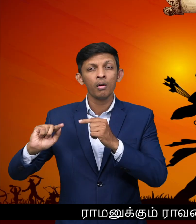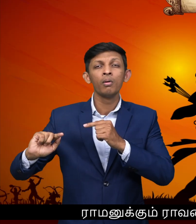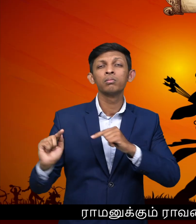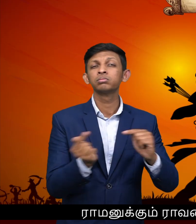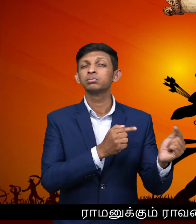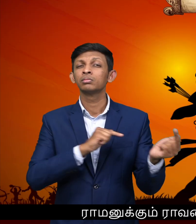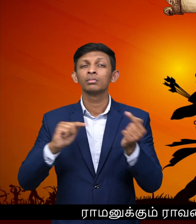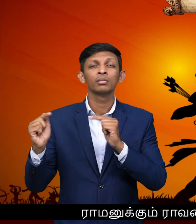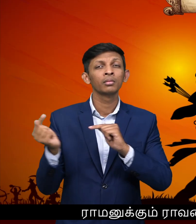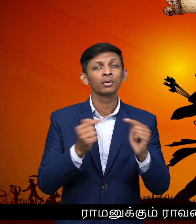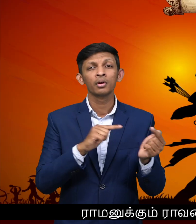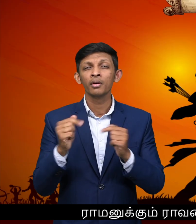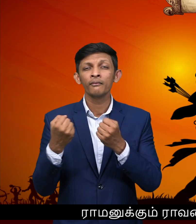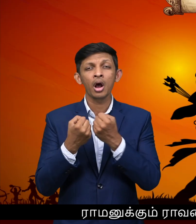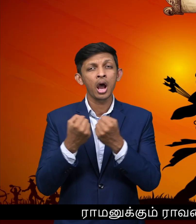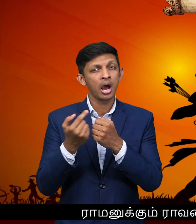கதை இருக்கும்.